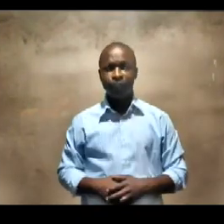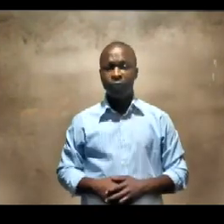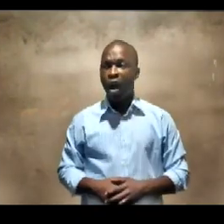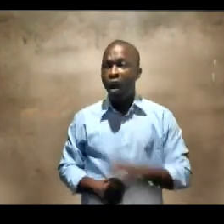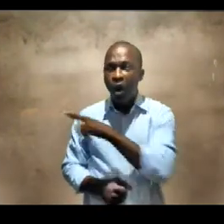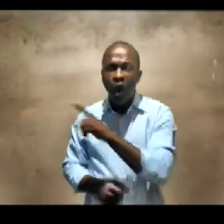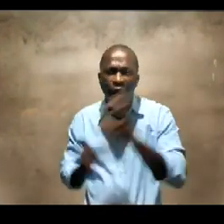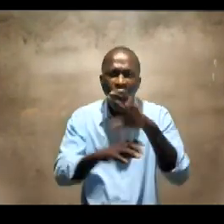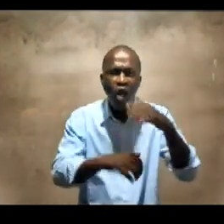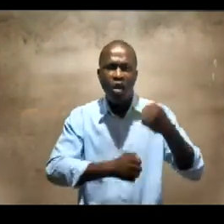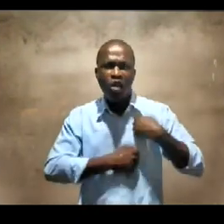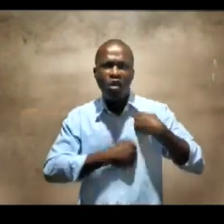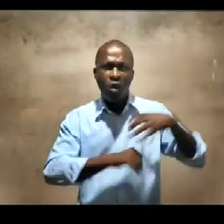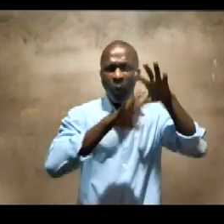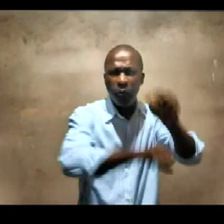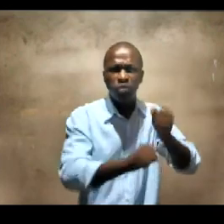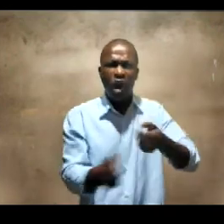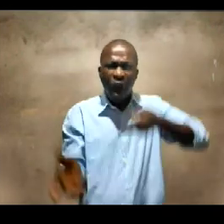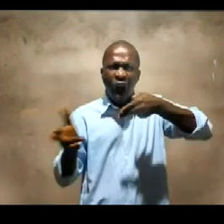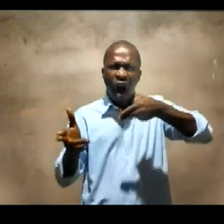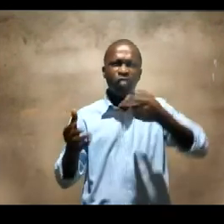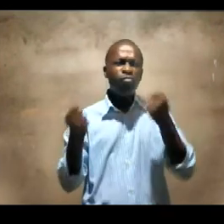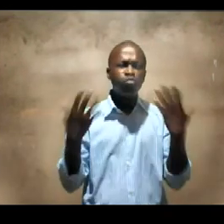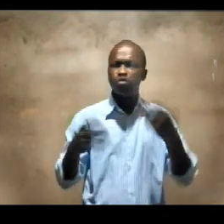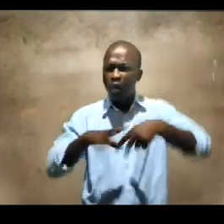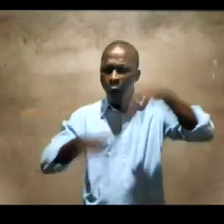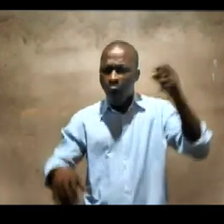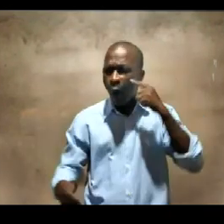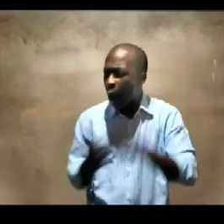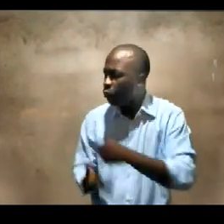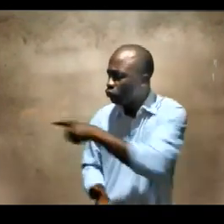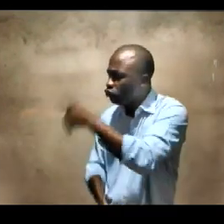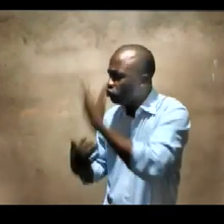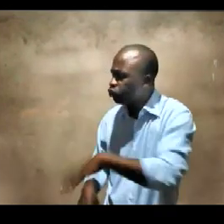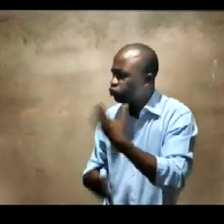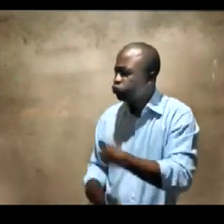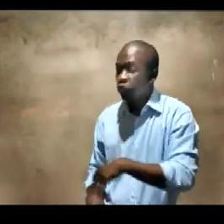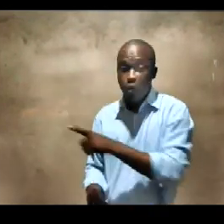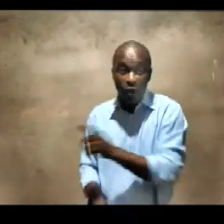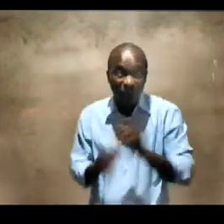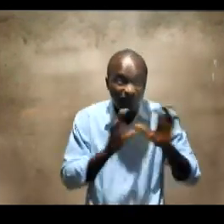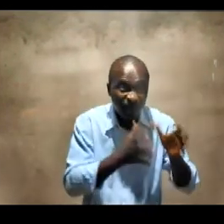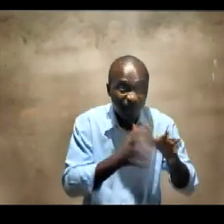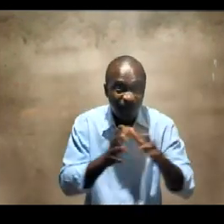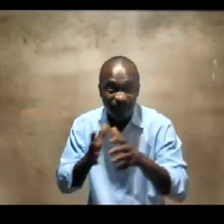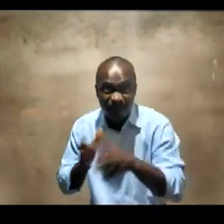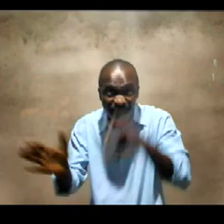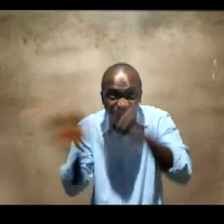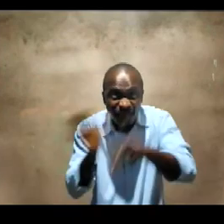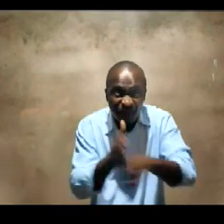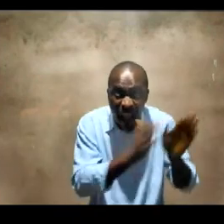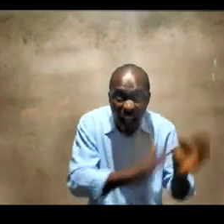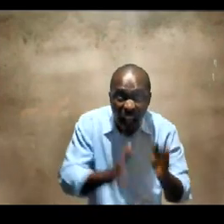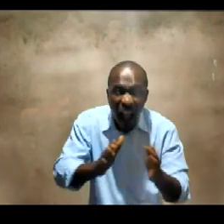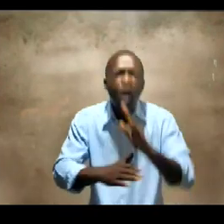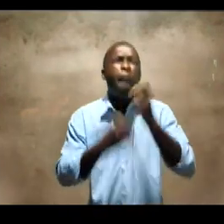Des armes, des munitions, un canot pneumatique, du matériel de plongée, des cagoules, des sacs contenant des produits chimiques